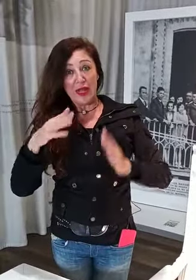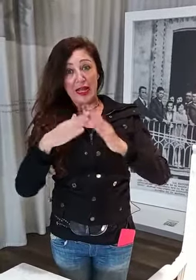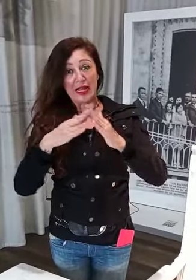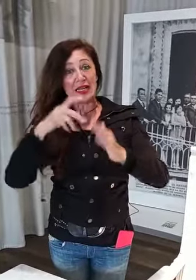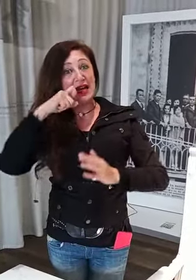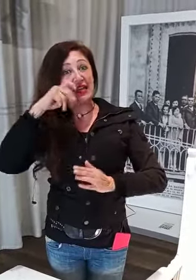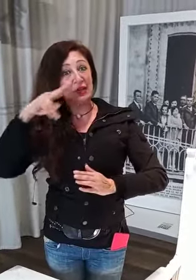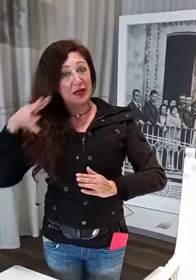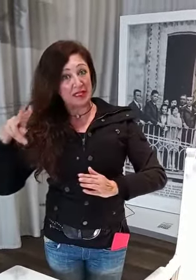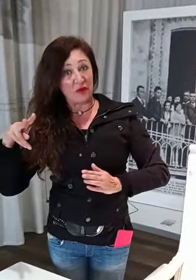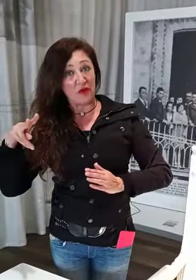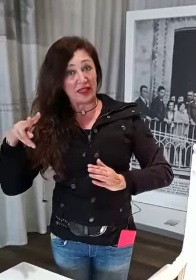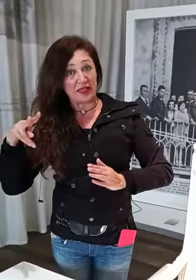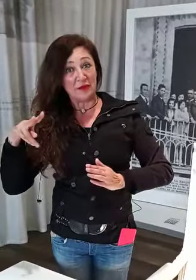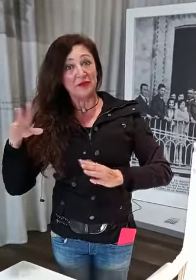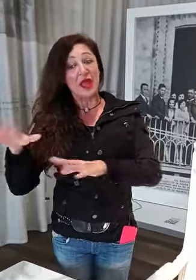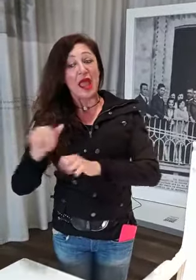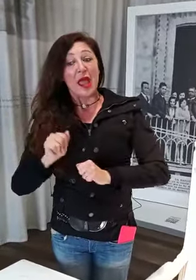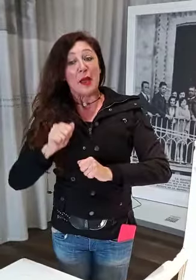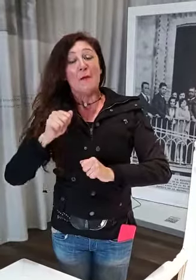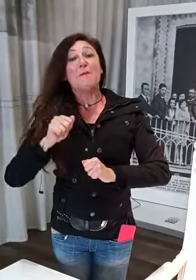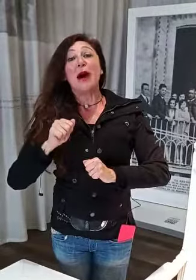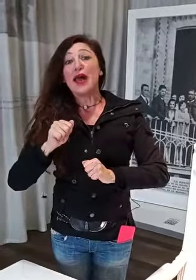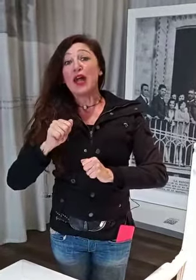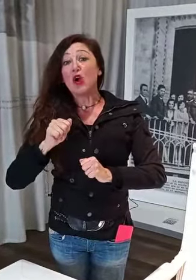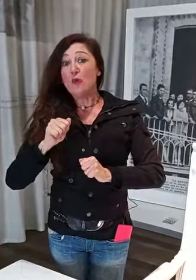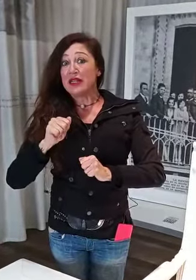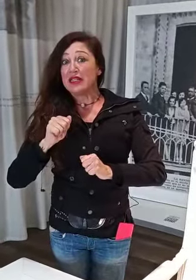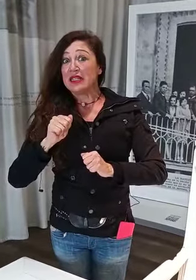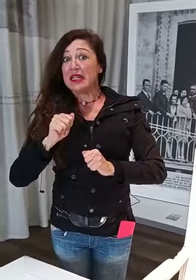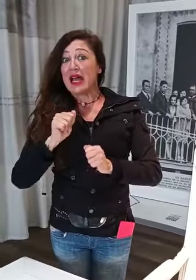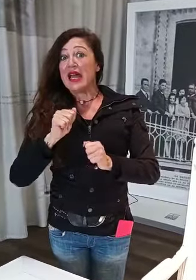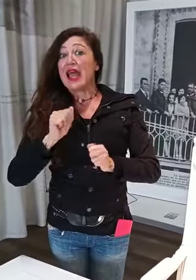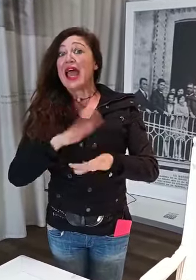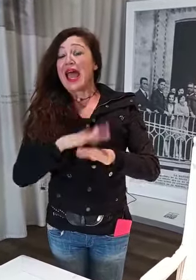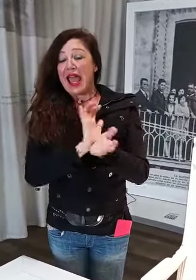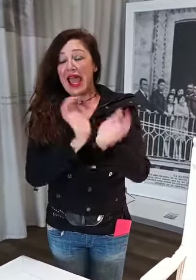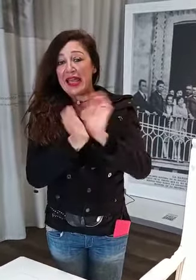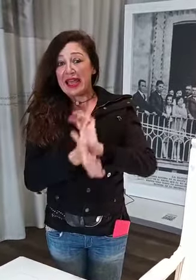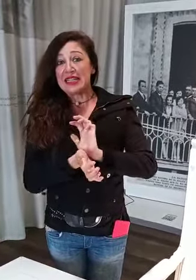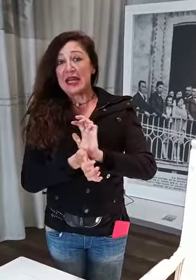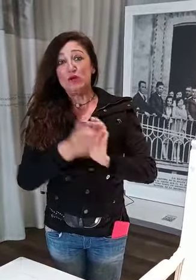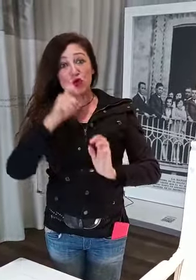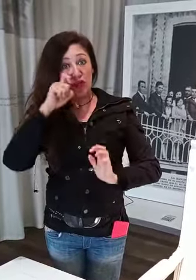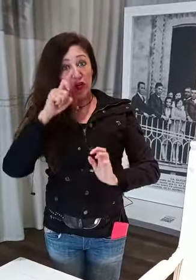la casa de Blas Infante para convertirla en casa museo